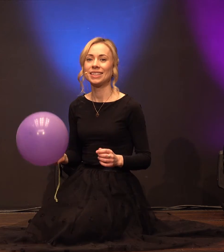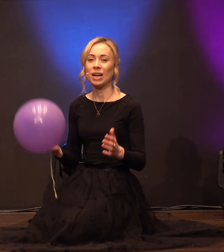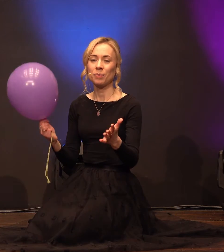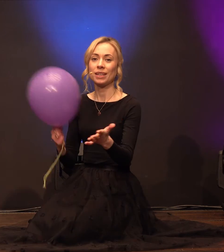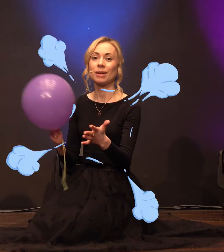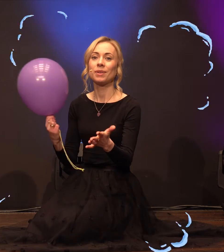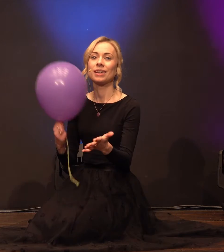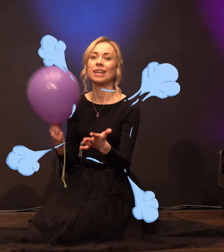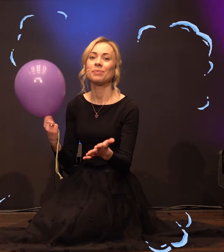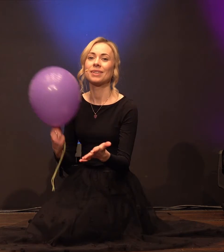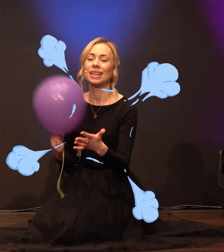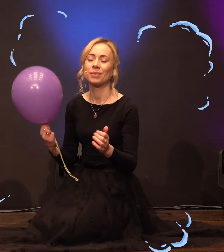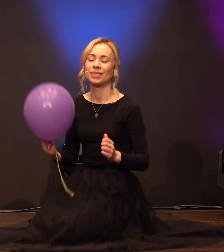Uderzamy klap, klap, klap.